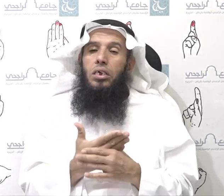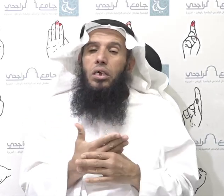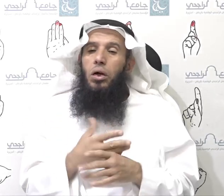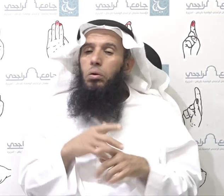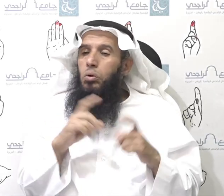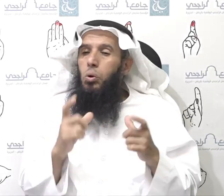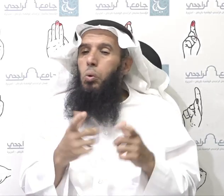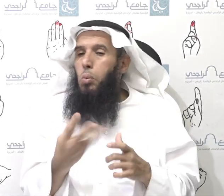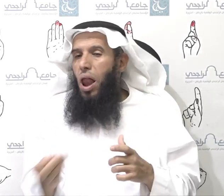ولمجتمعكم،